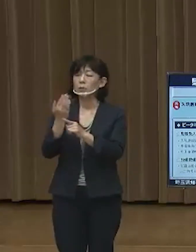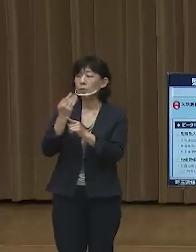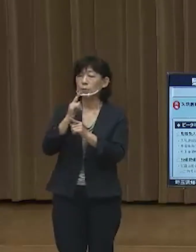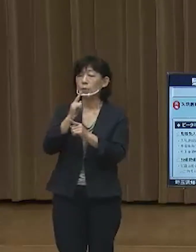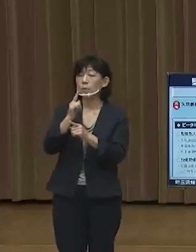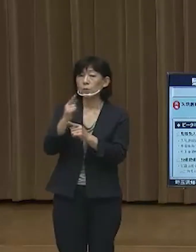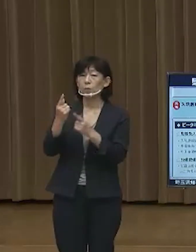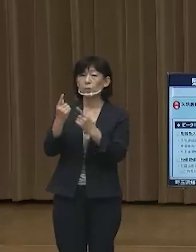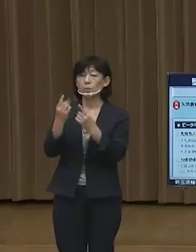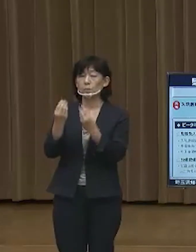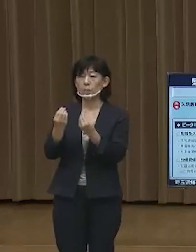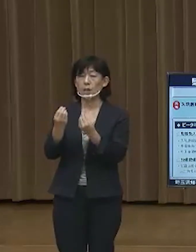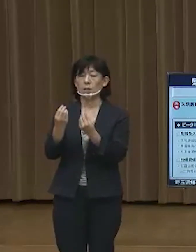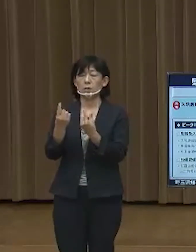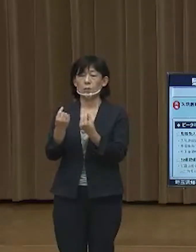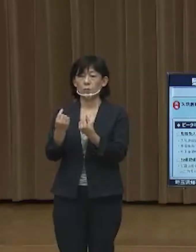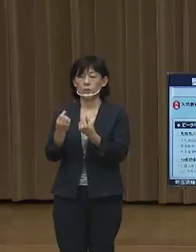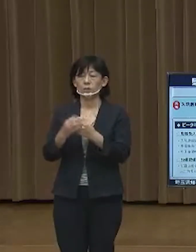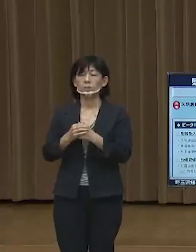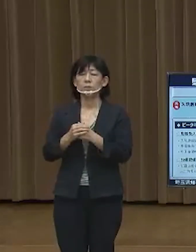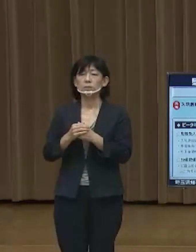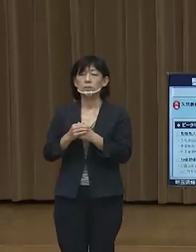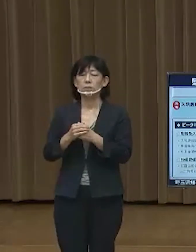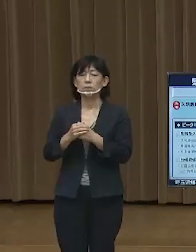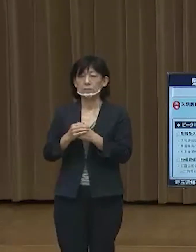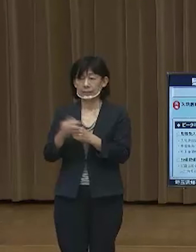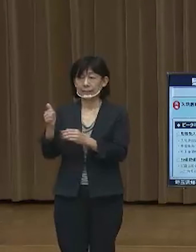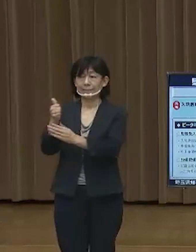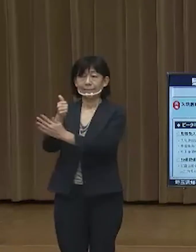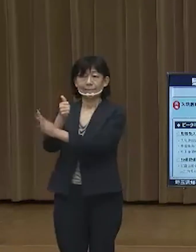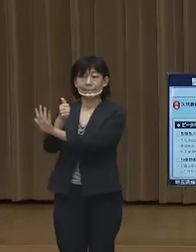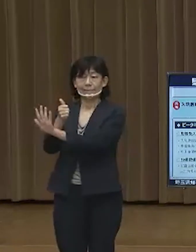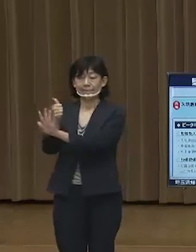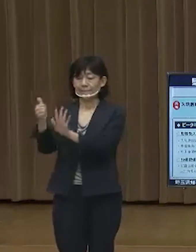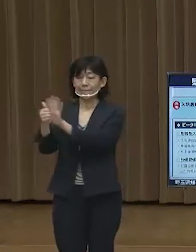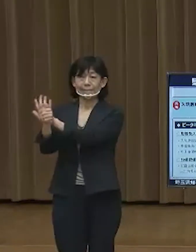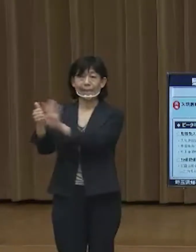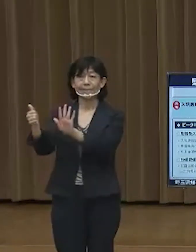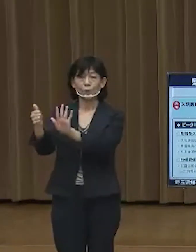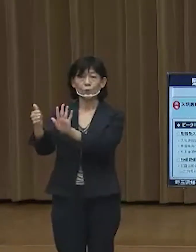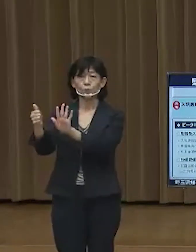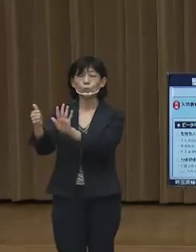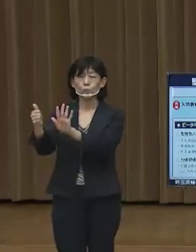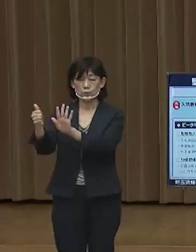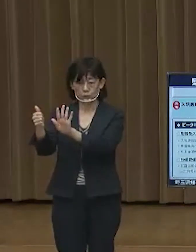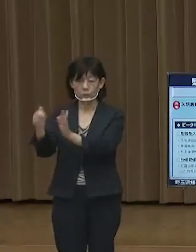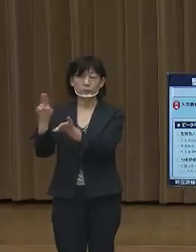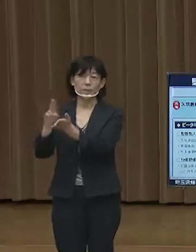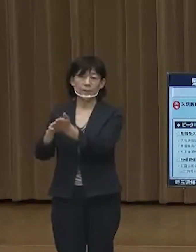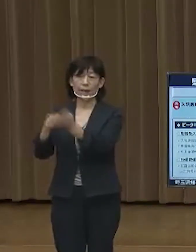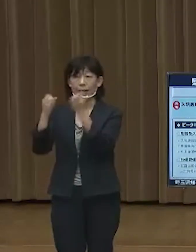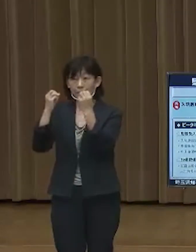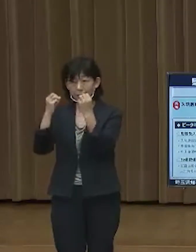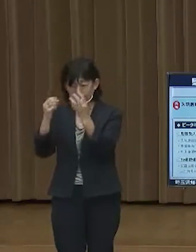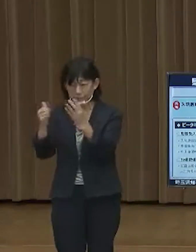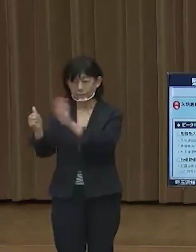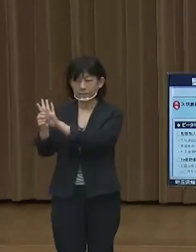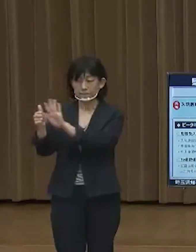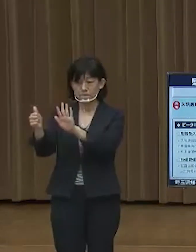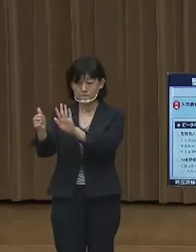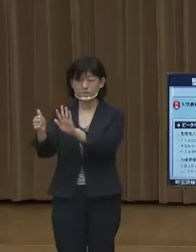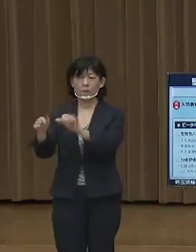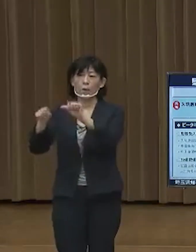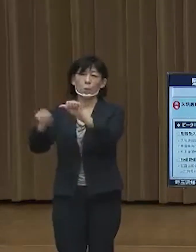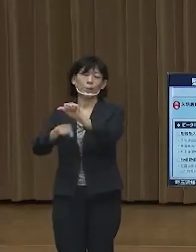いたとおりでありますが、また新しく内閣が誕生をいたしました。初入閣は5人